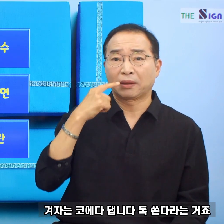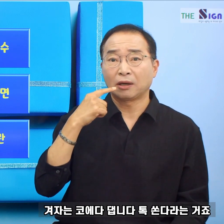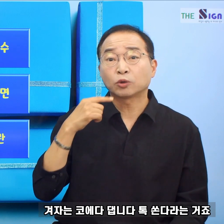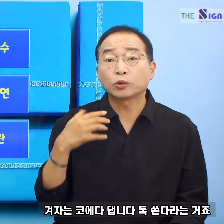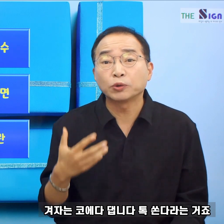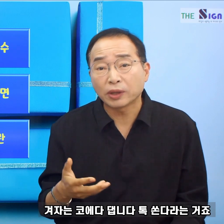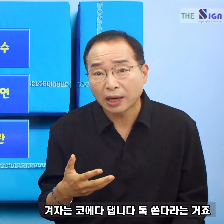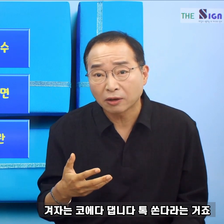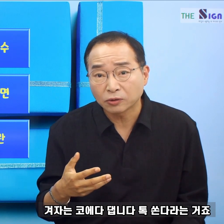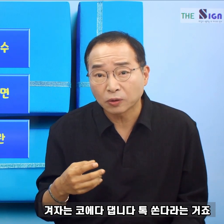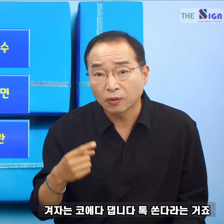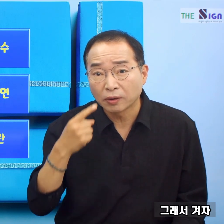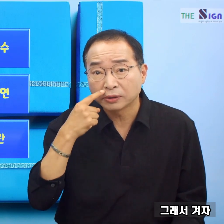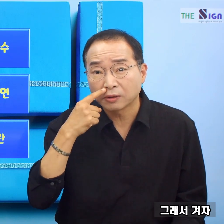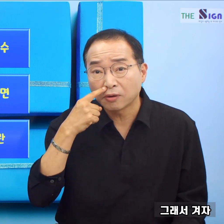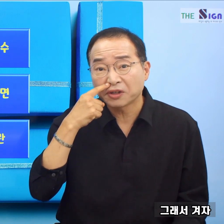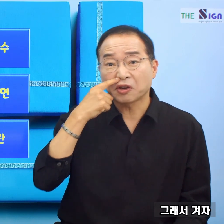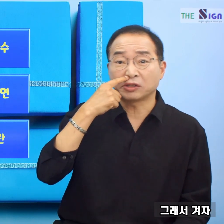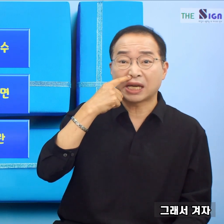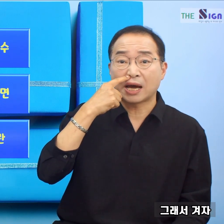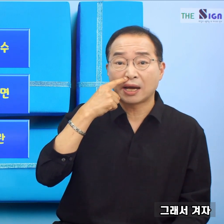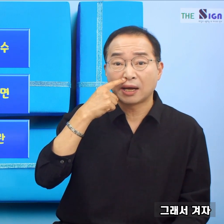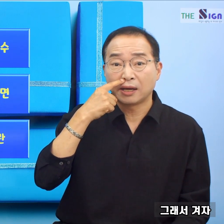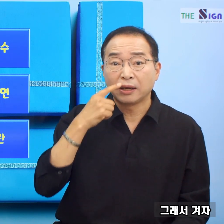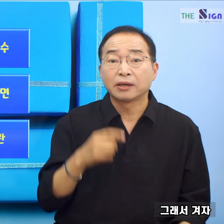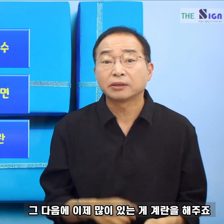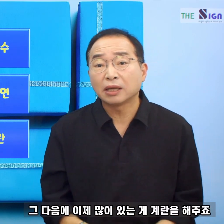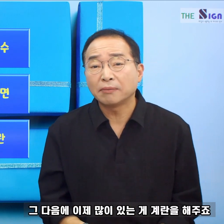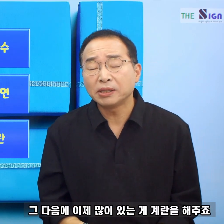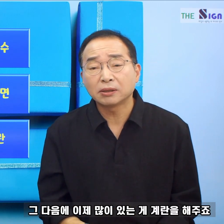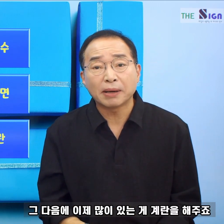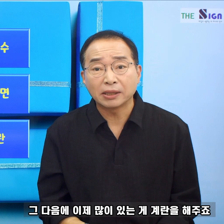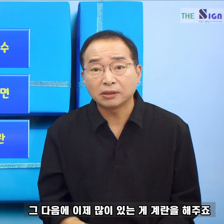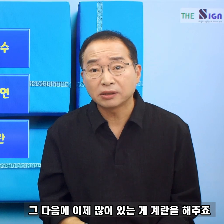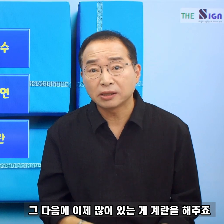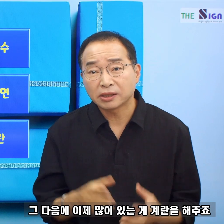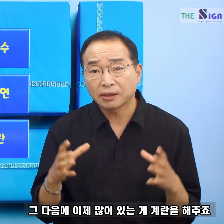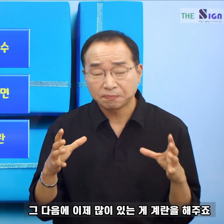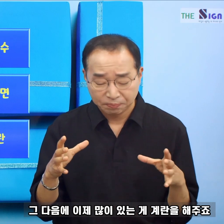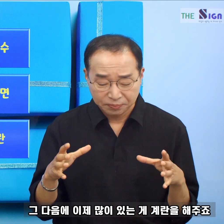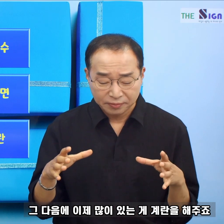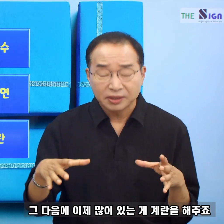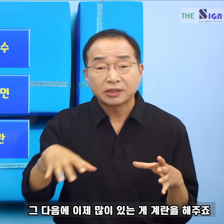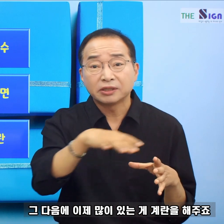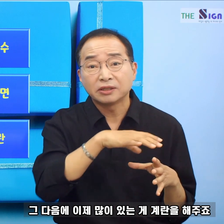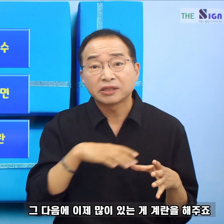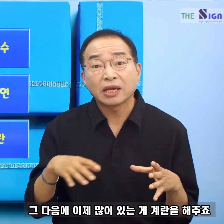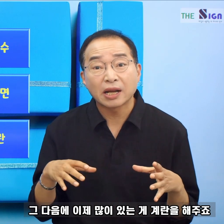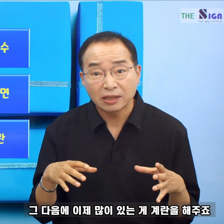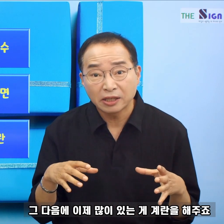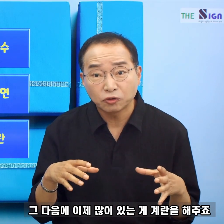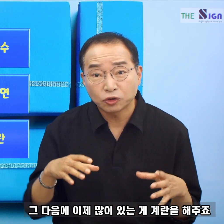톡 쏜다라는 거죠. 그래서 겨자. 그 다음에 이제 많이 있는 게 이제 그 계란을 해주죠. 그럼